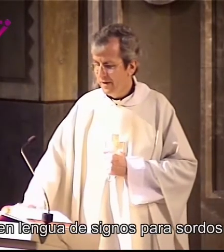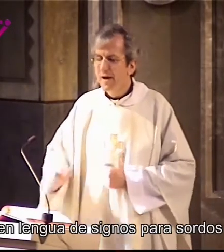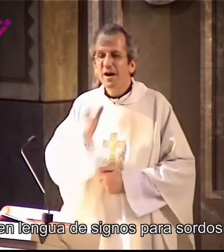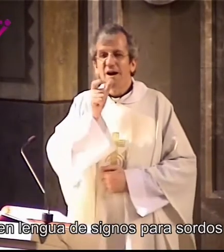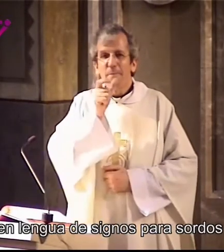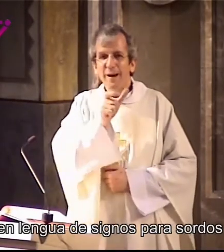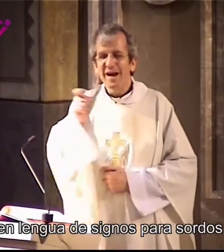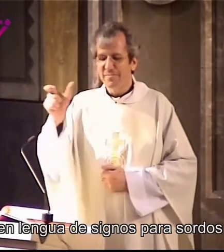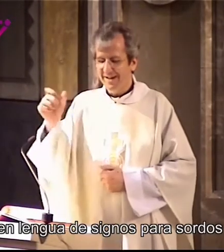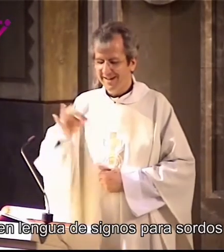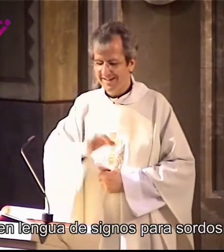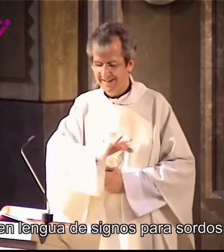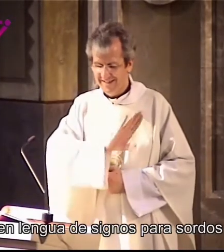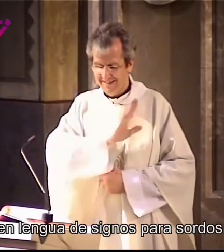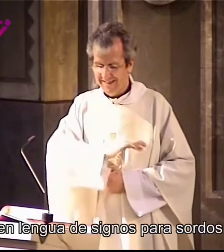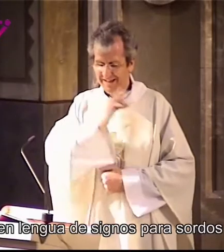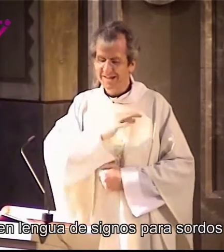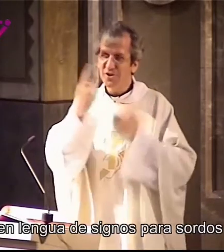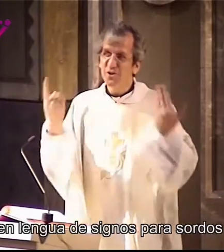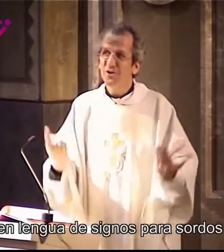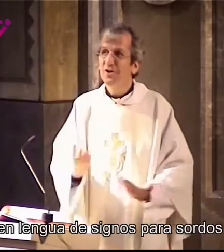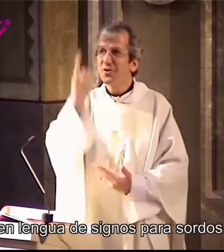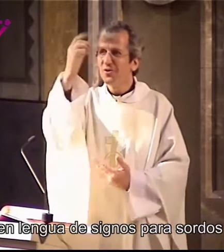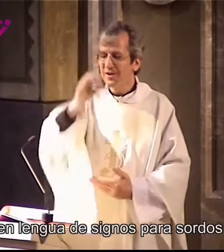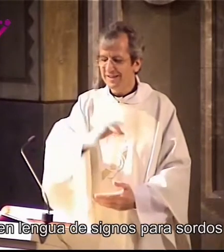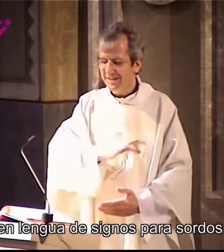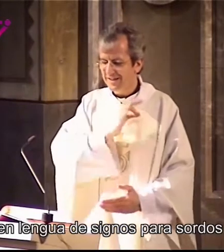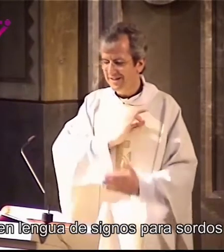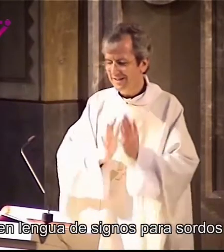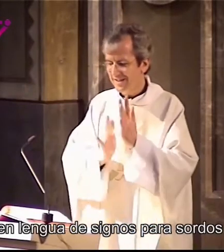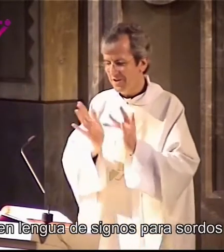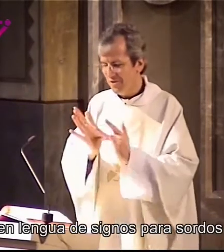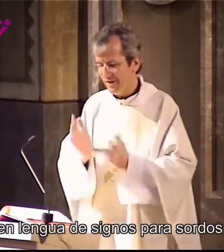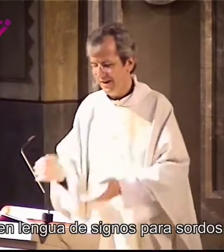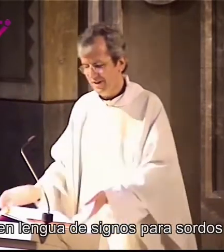Palabra del Señor. Gloria a Señor Jesús.